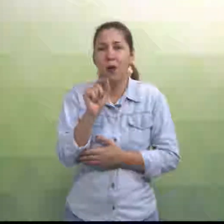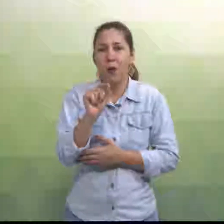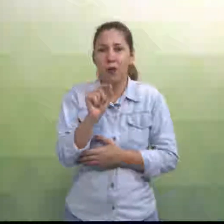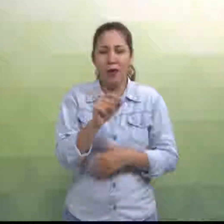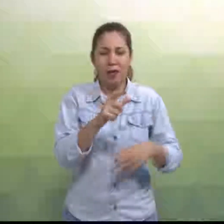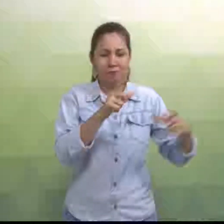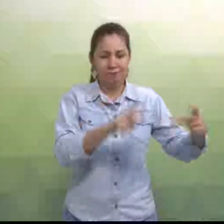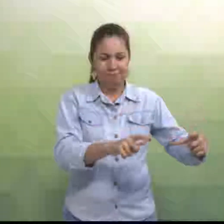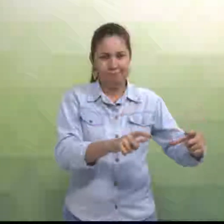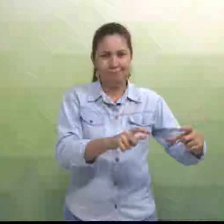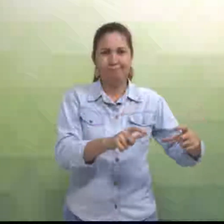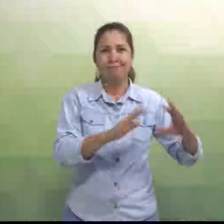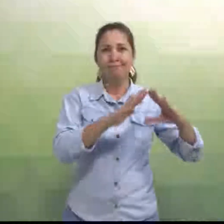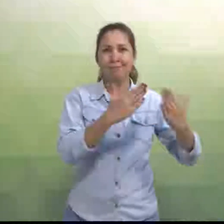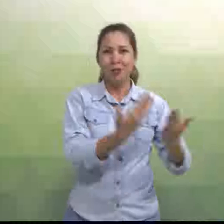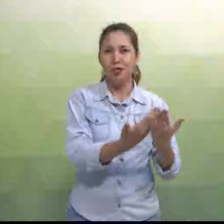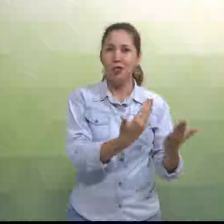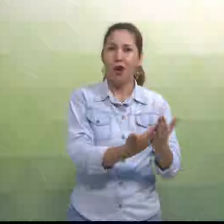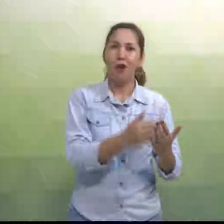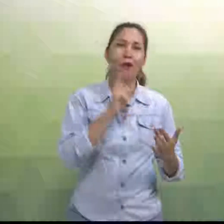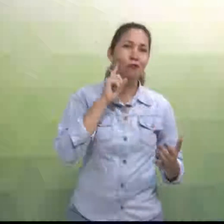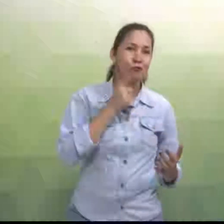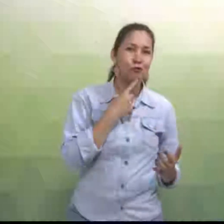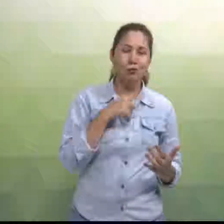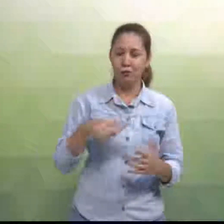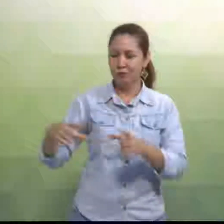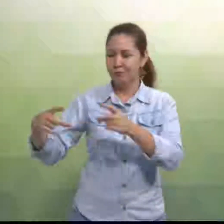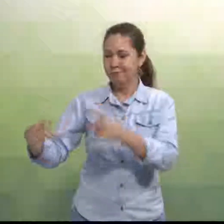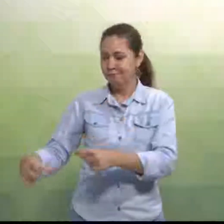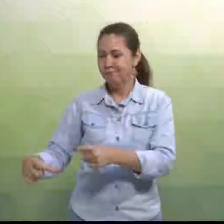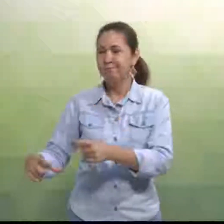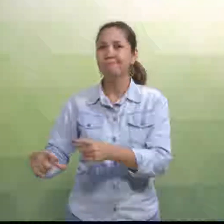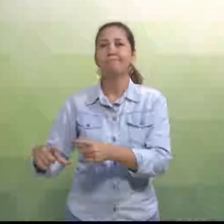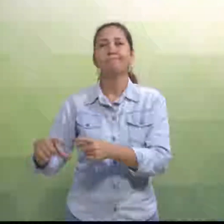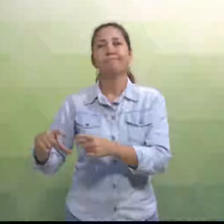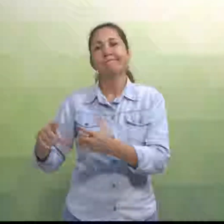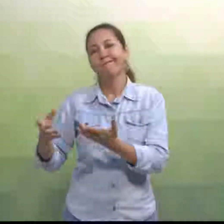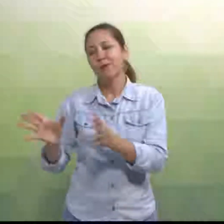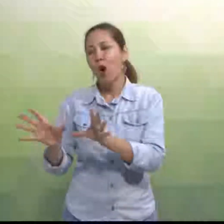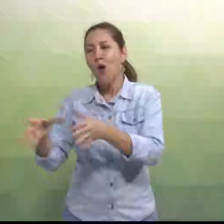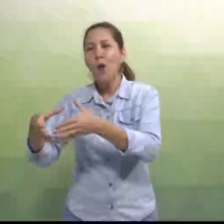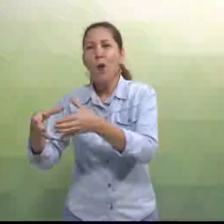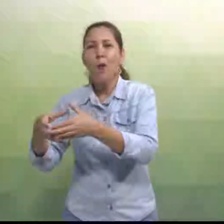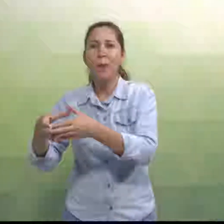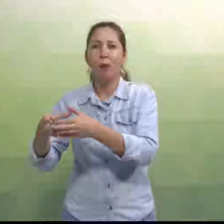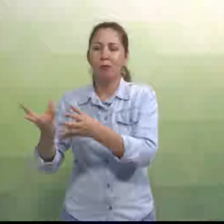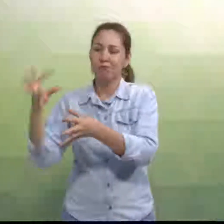Então hoje fala-se em escola para surdos e